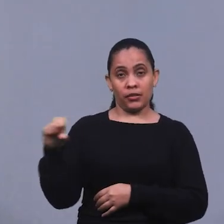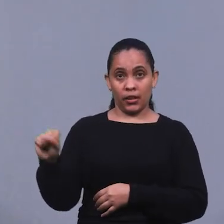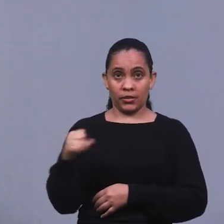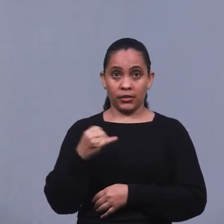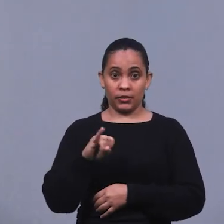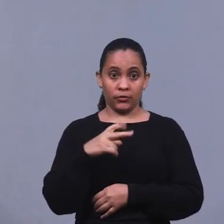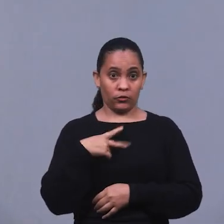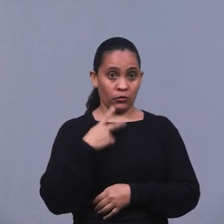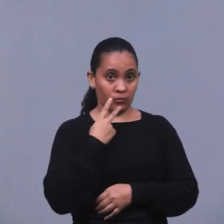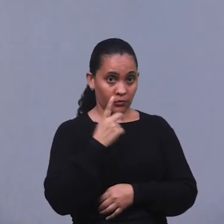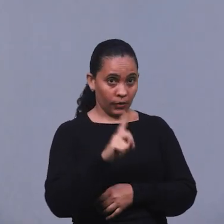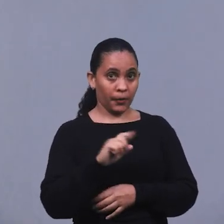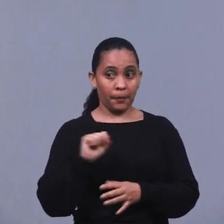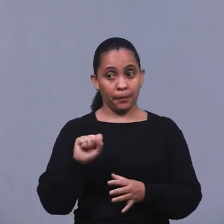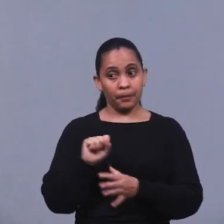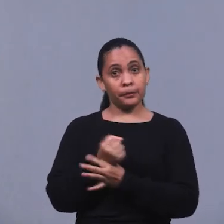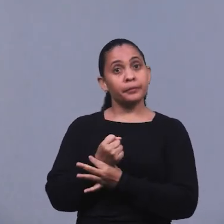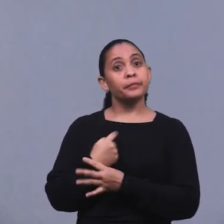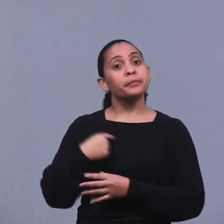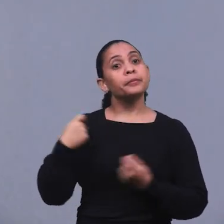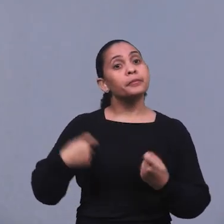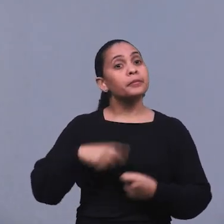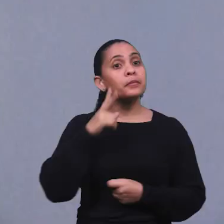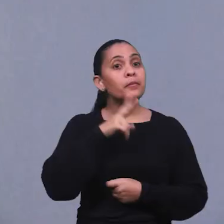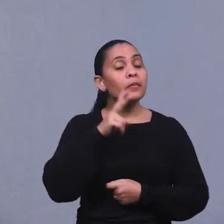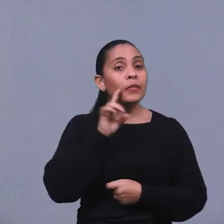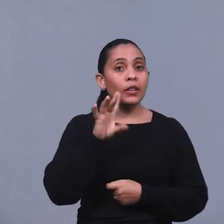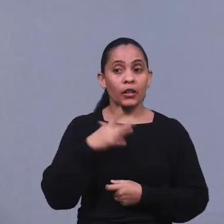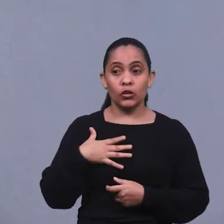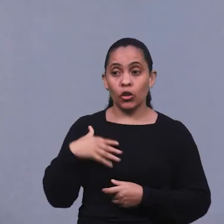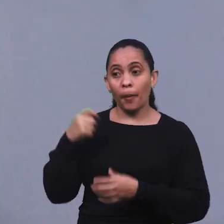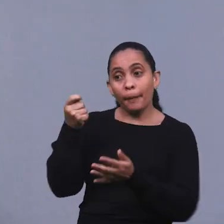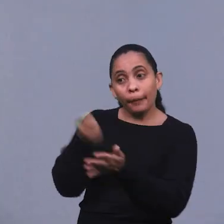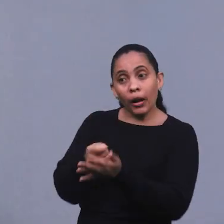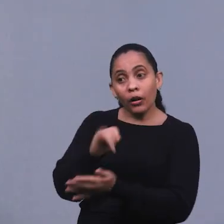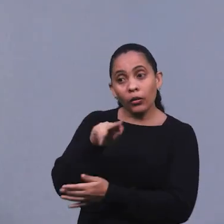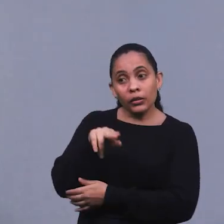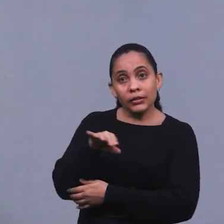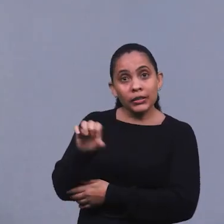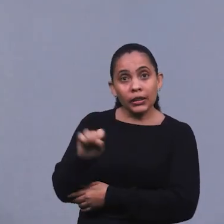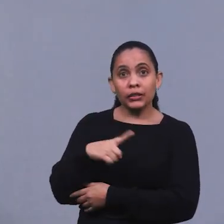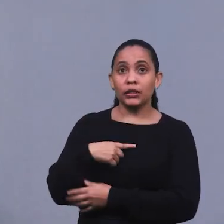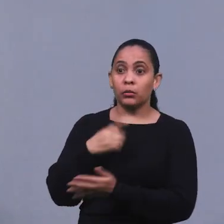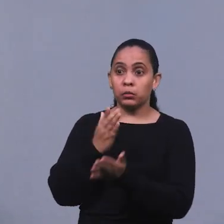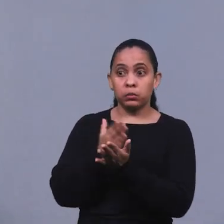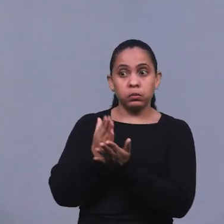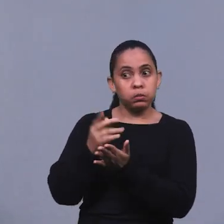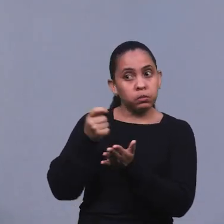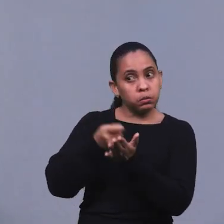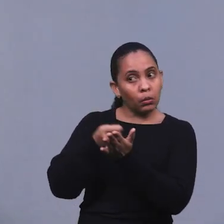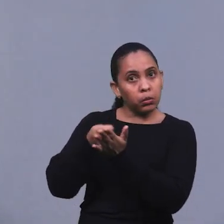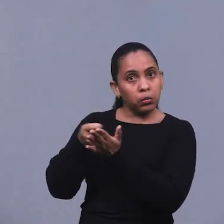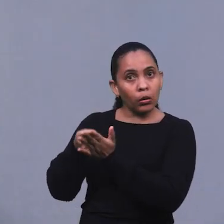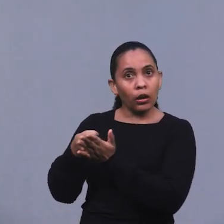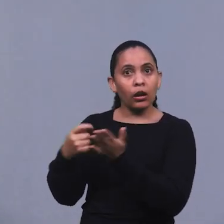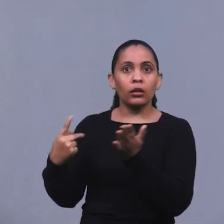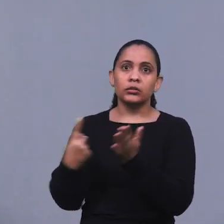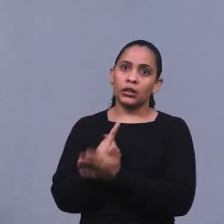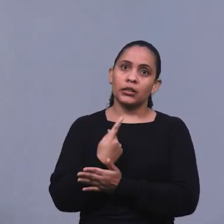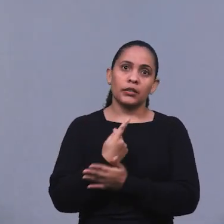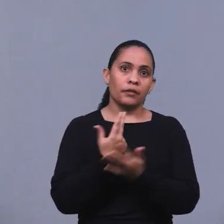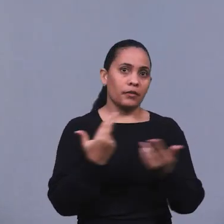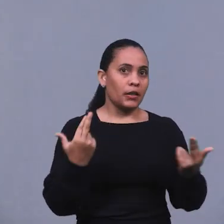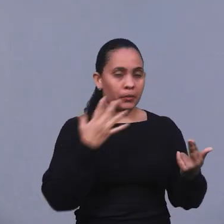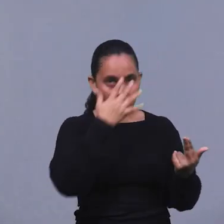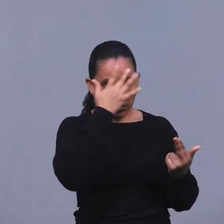quando a gente fala da condição de segurado, tem que lembrar que não adianta só contribuir para o INSS, você tem que contribuir em dia. Acontece